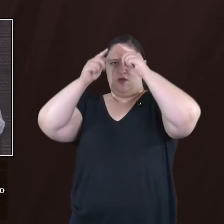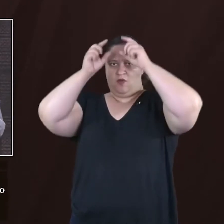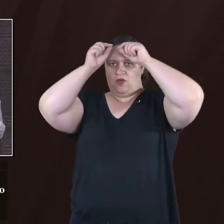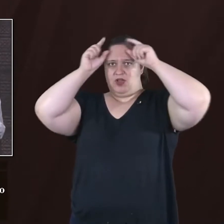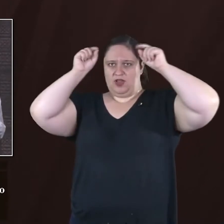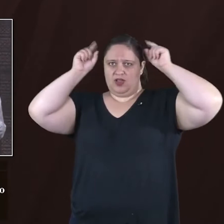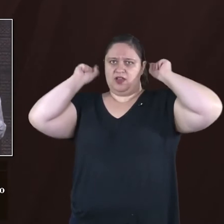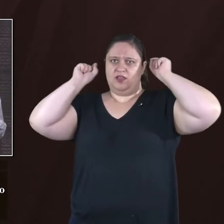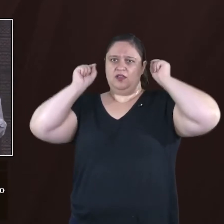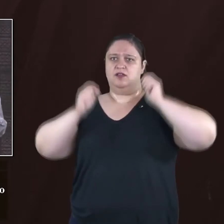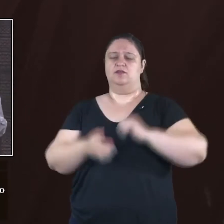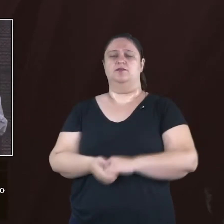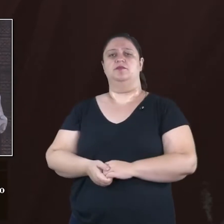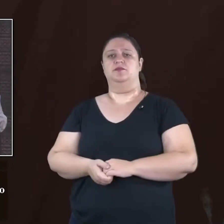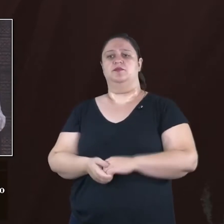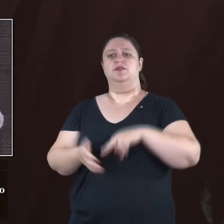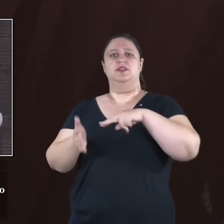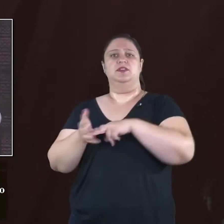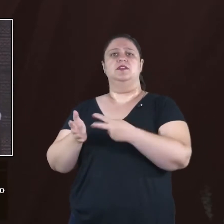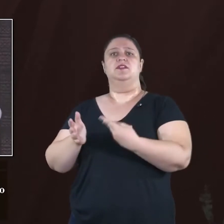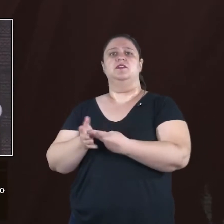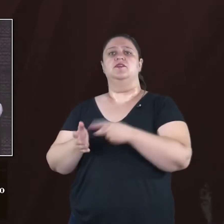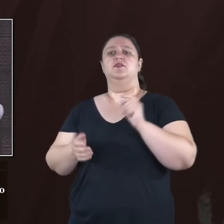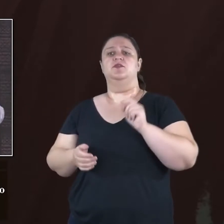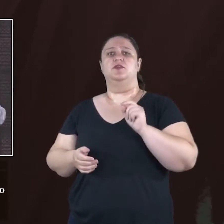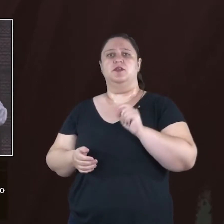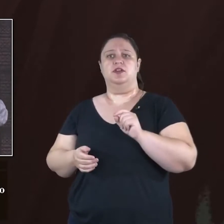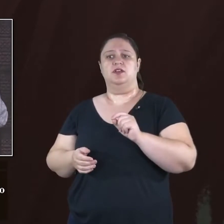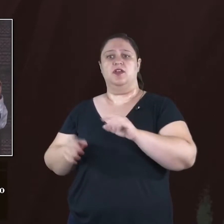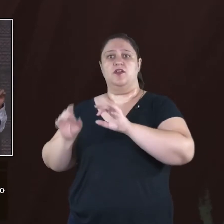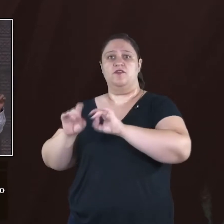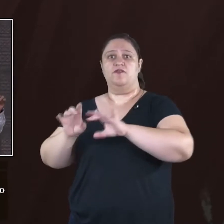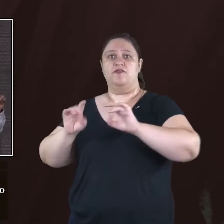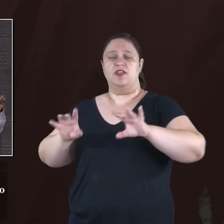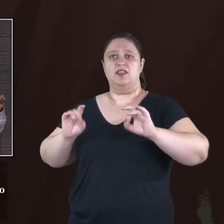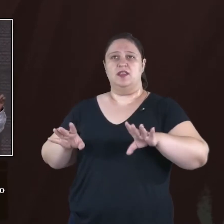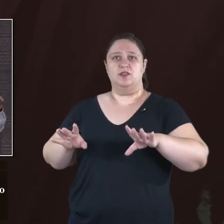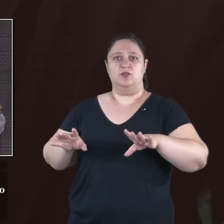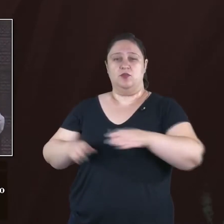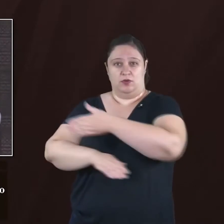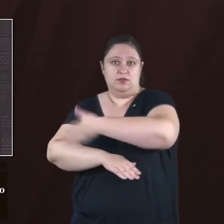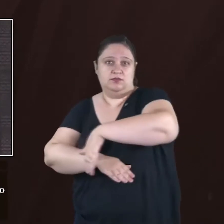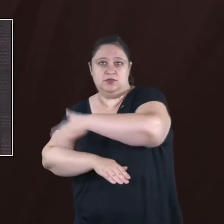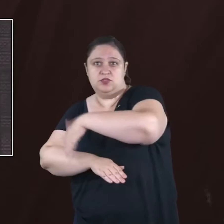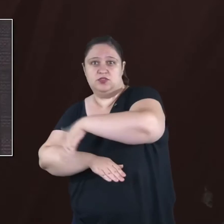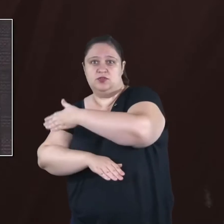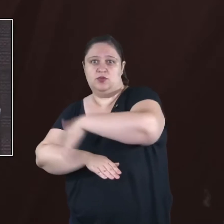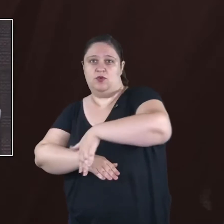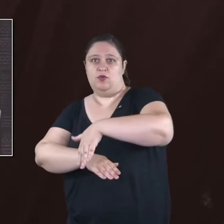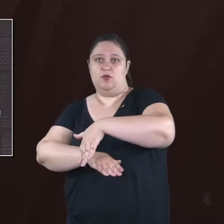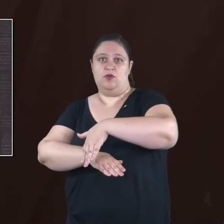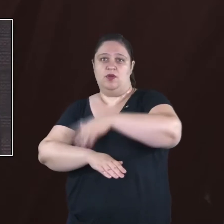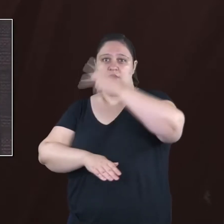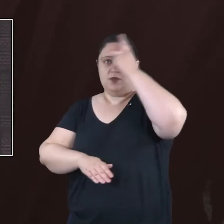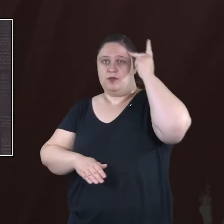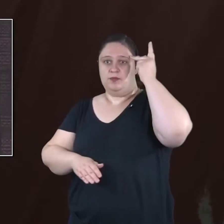tem o sentido dos vendedores ambulantes, dos caixeiros